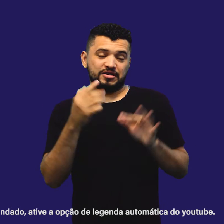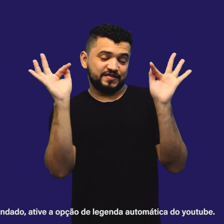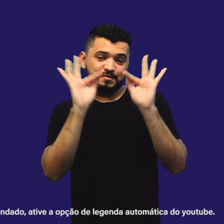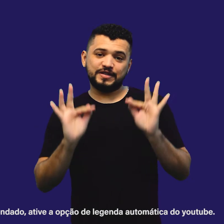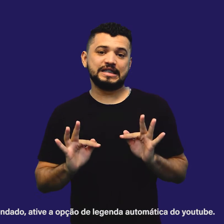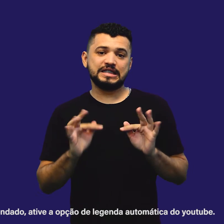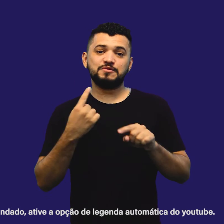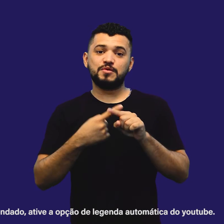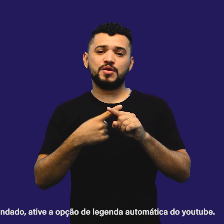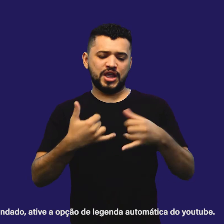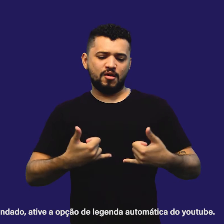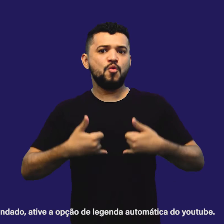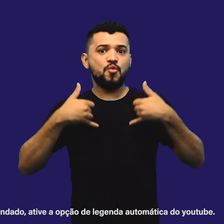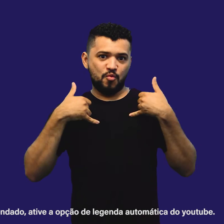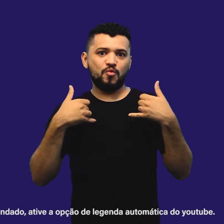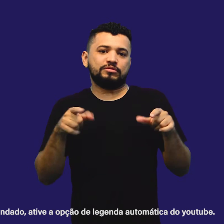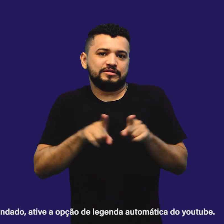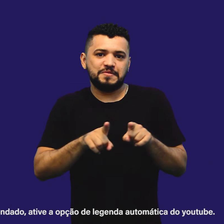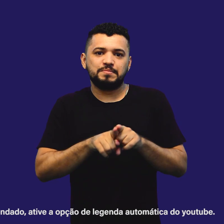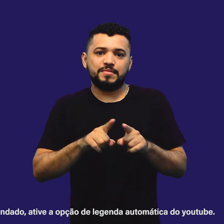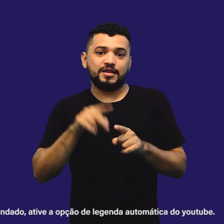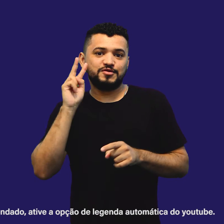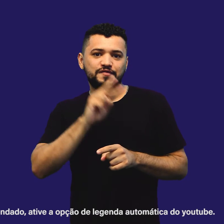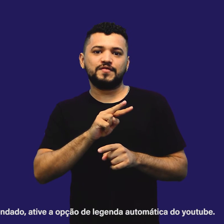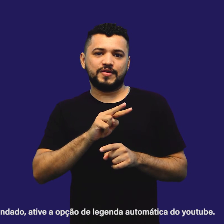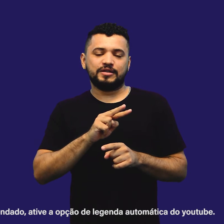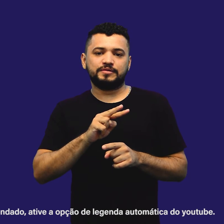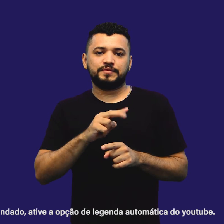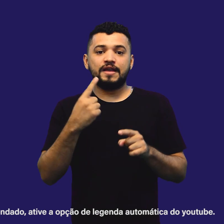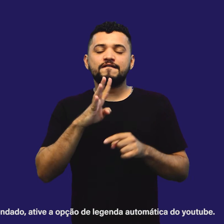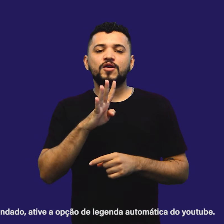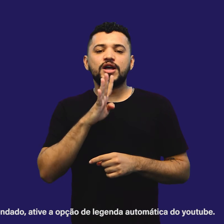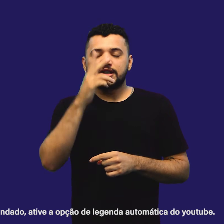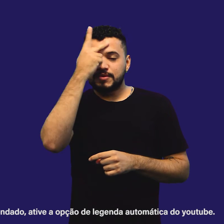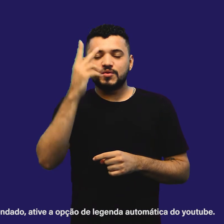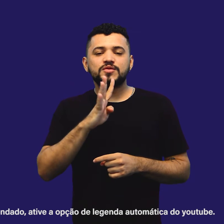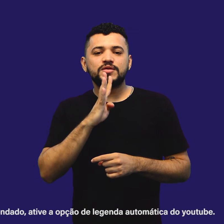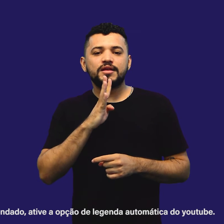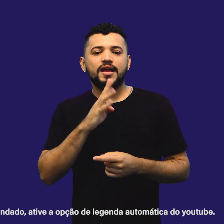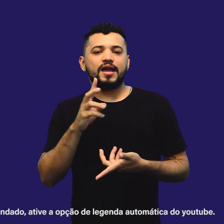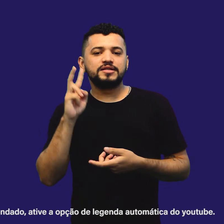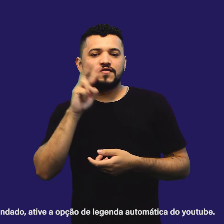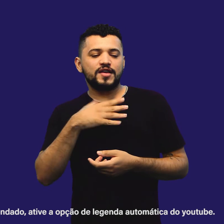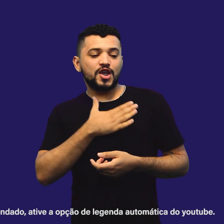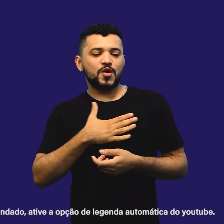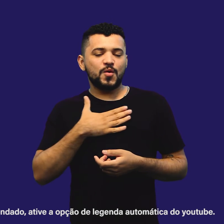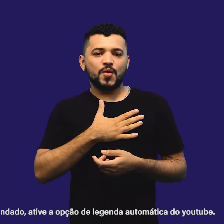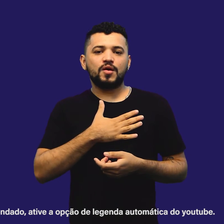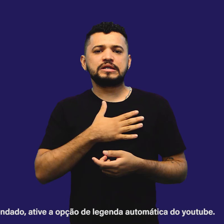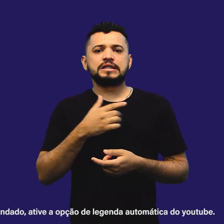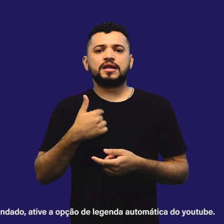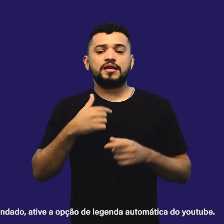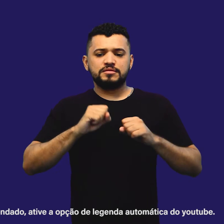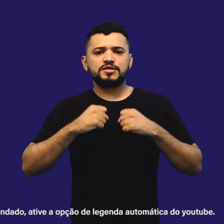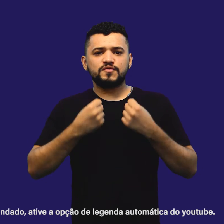né? Que ver o reconhecimento disso é o que faz a gente seguir em frente, mesmo em tempos difíceis.